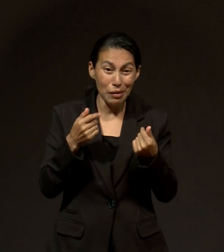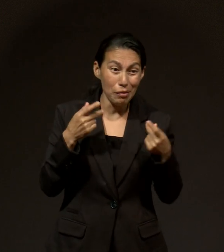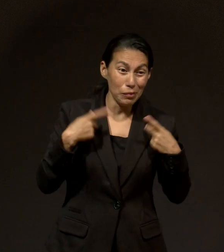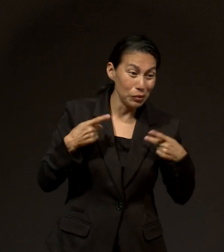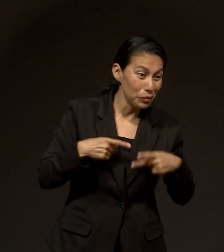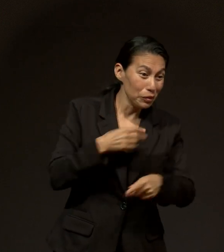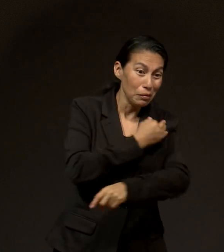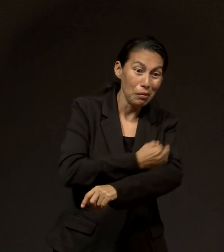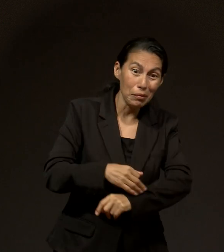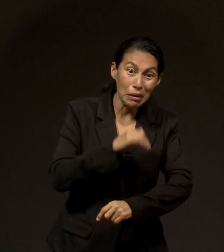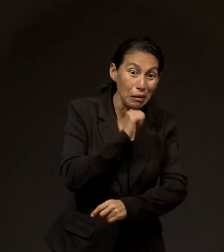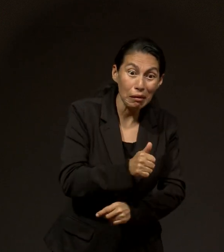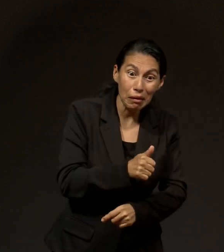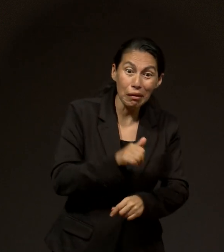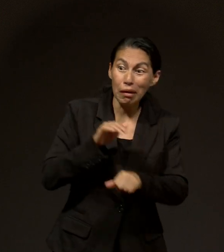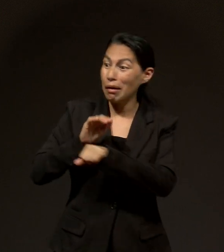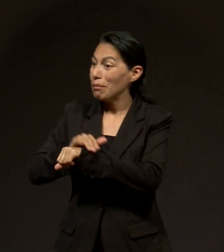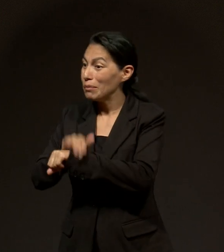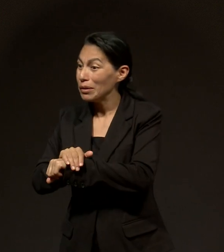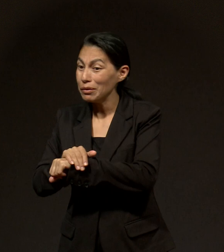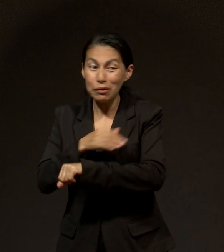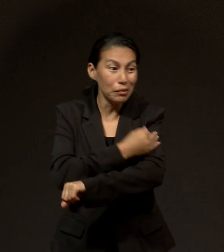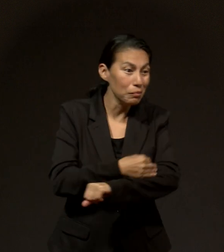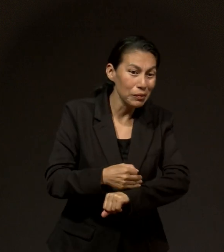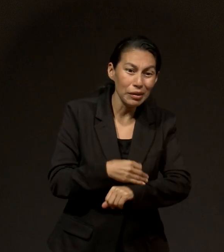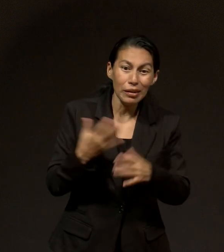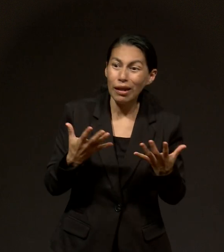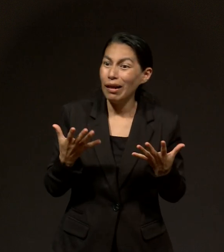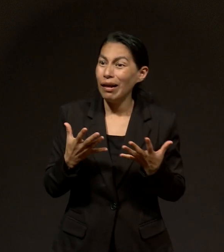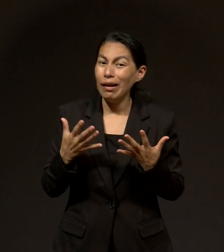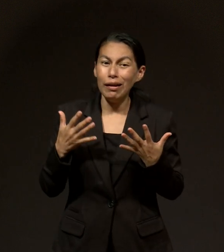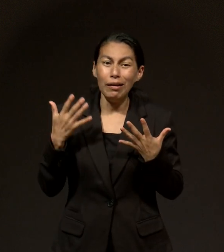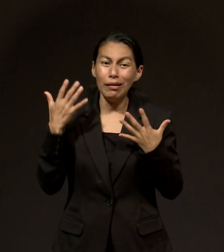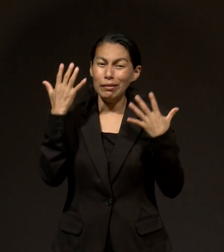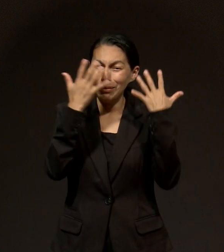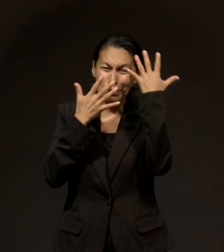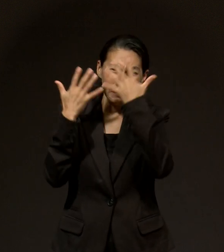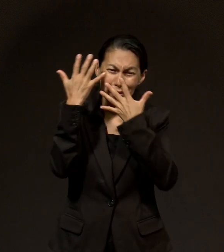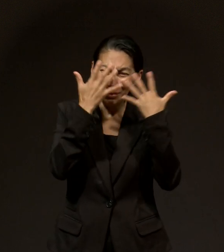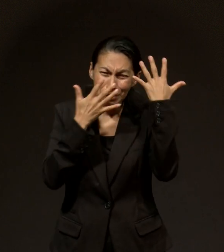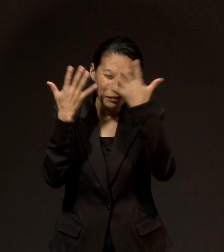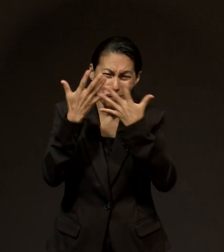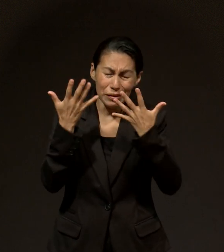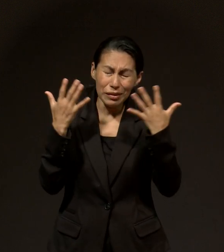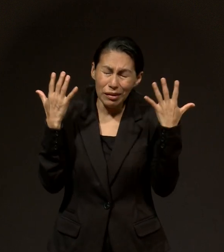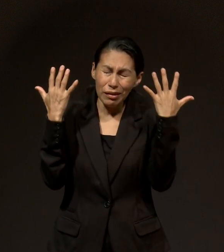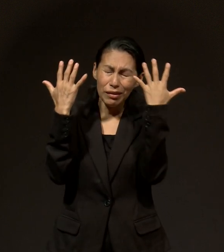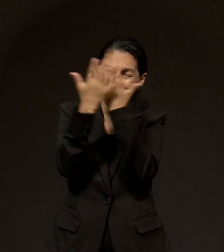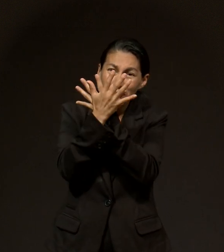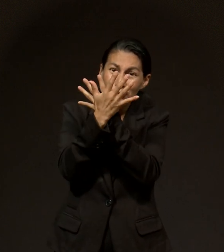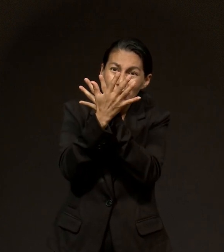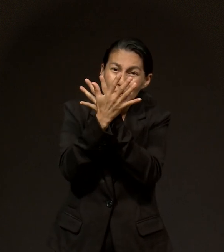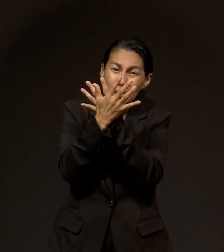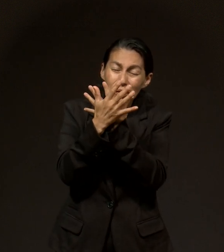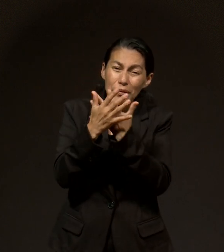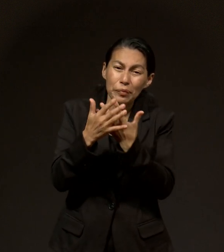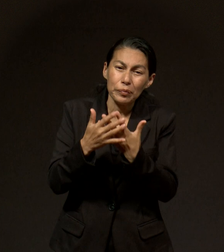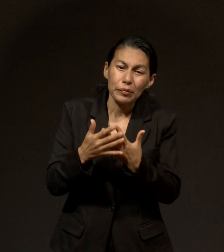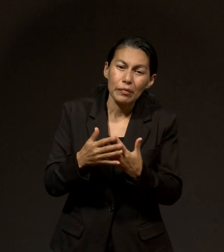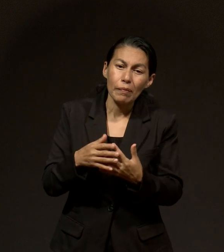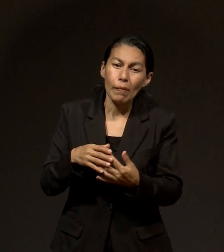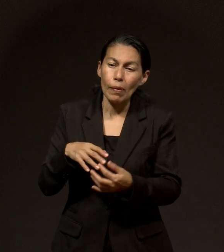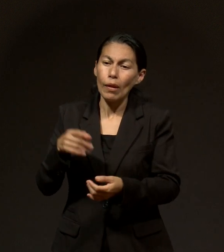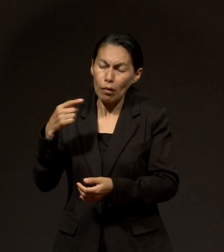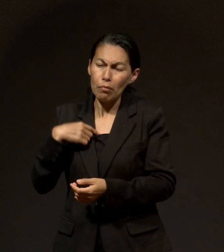pues, amistades. Y mis amigos, estaba yo, pues, como unos 13 años. Y vine para acá,